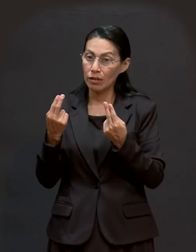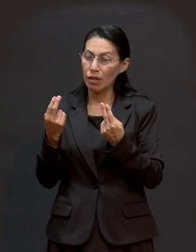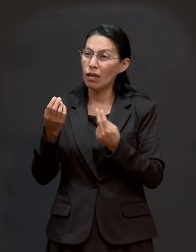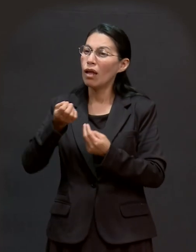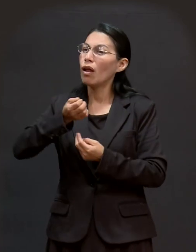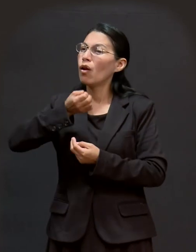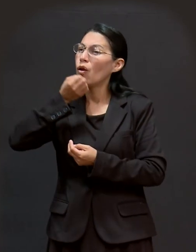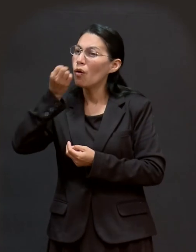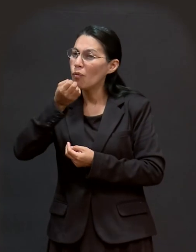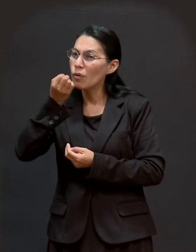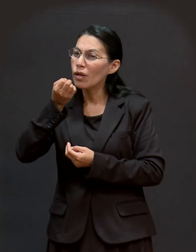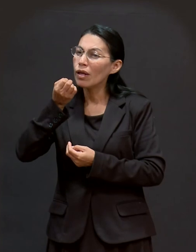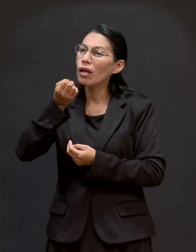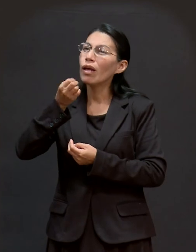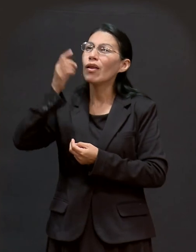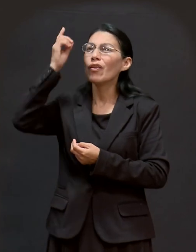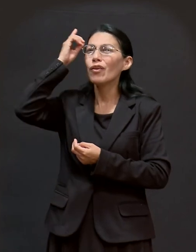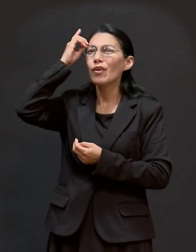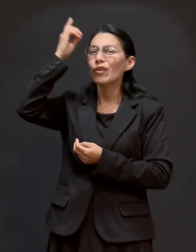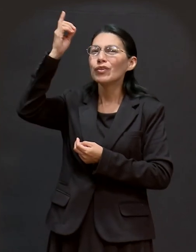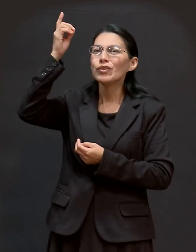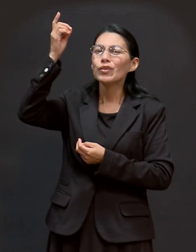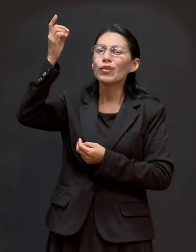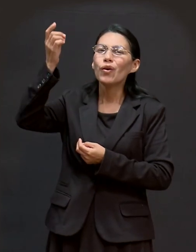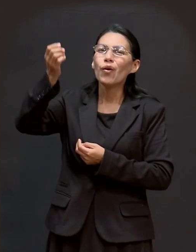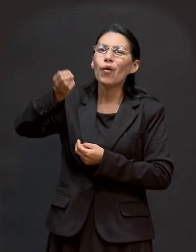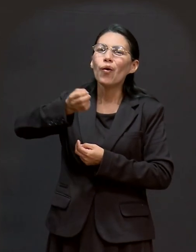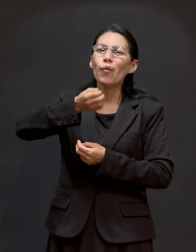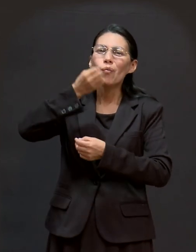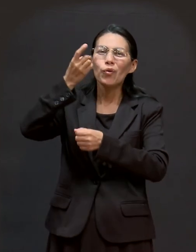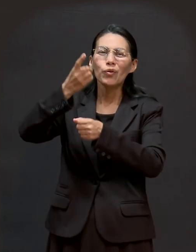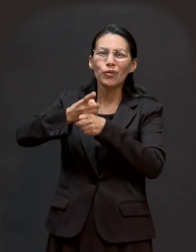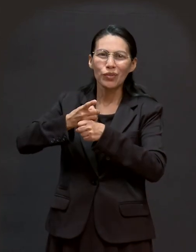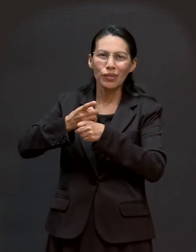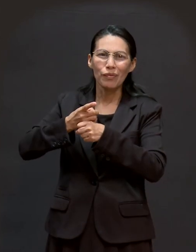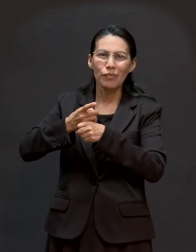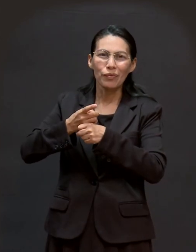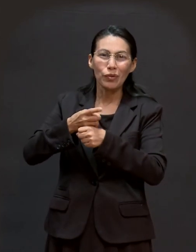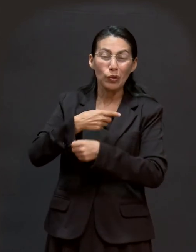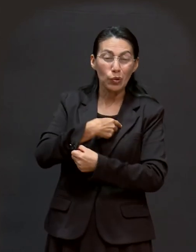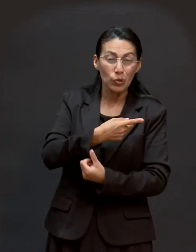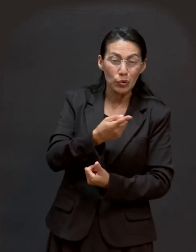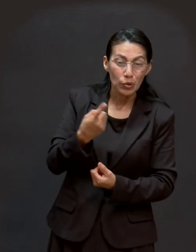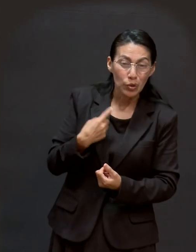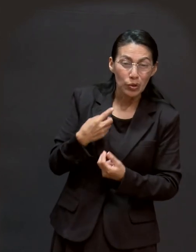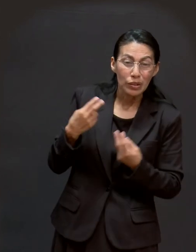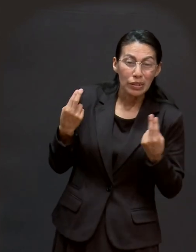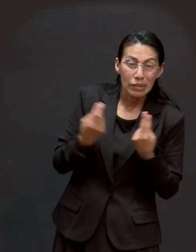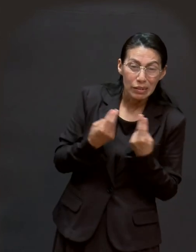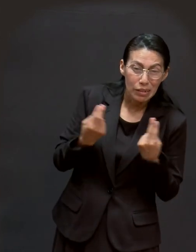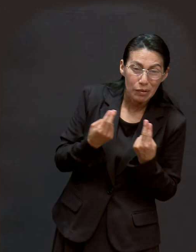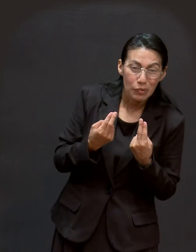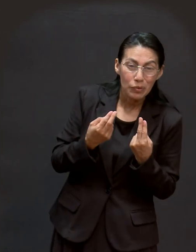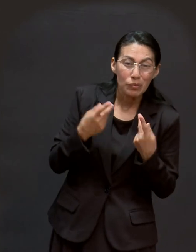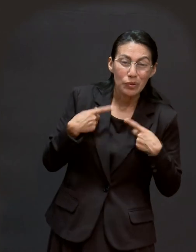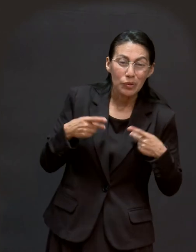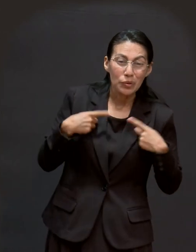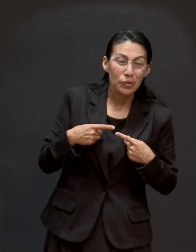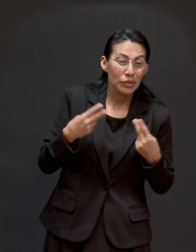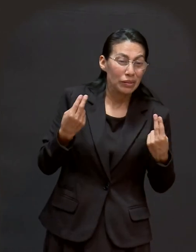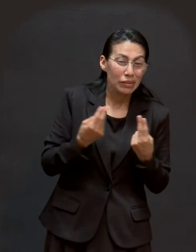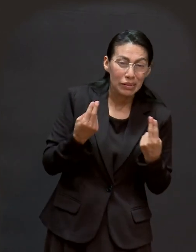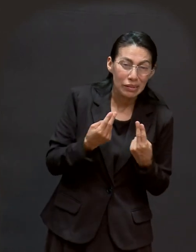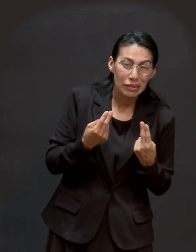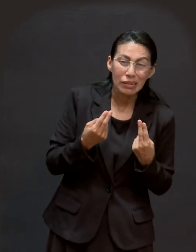la extrema necesidad del hombre es la oportunidad de dios amén amén y cuando vivimos esa